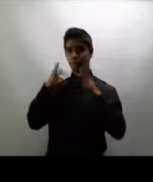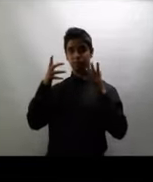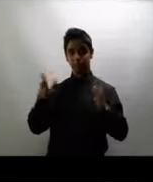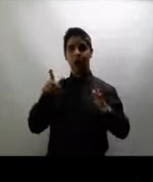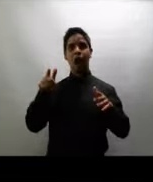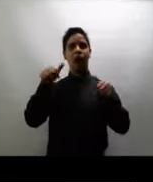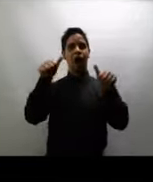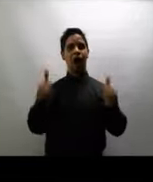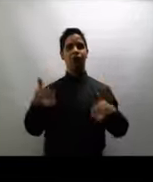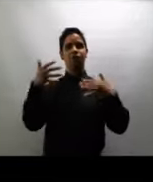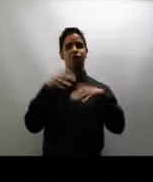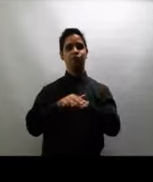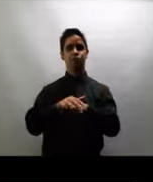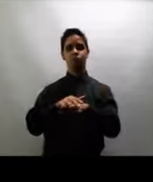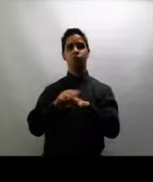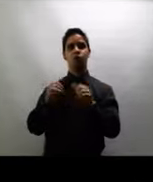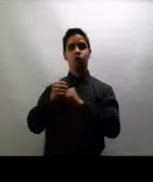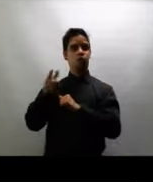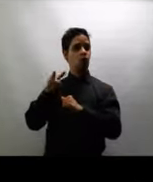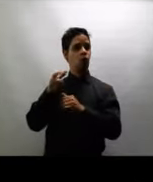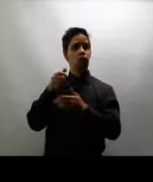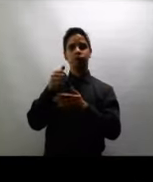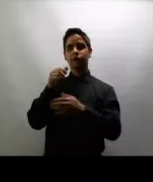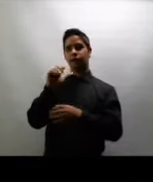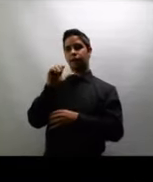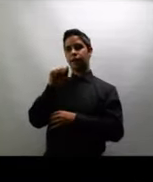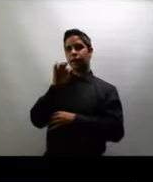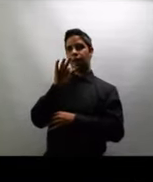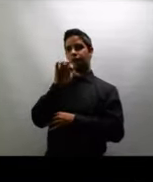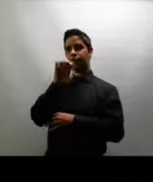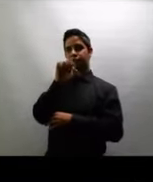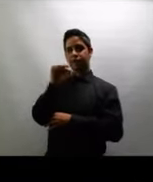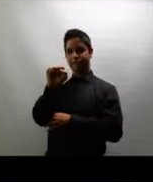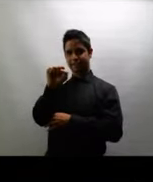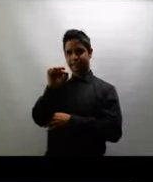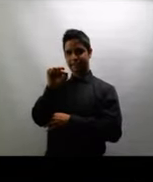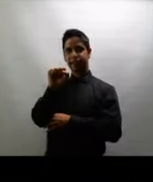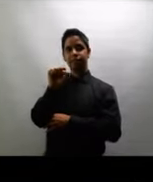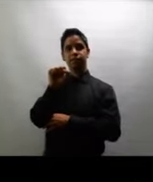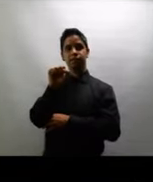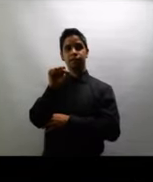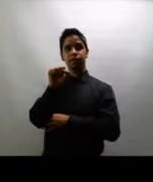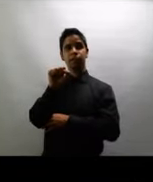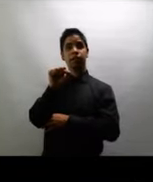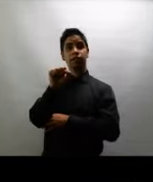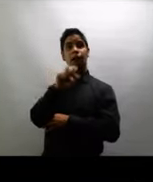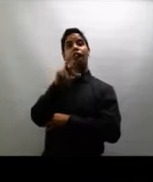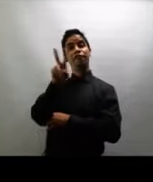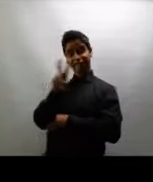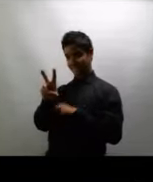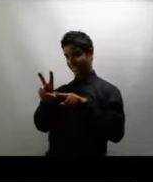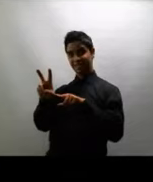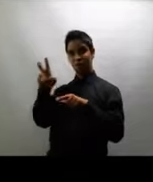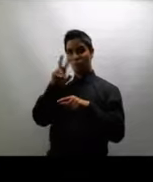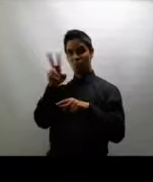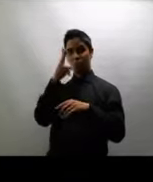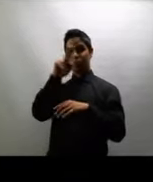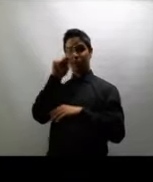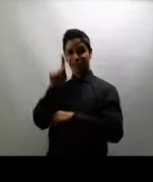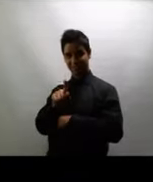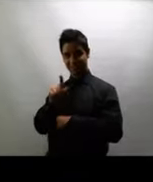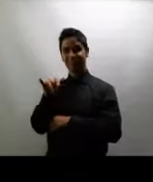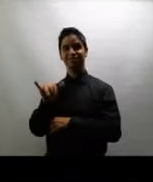Empezamos Arte Fusión con cafés. Cafés. Hay que fijar cafés. Con sonando. Doble Z. Con doble Z.